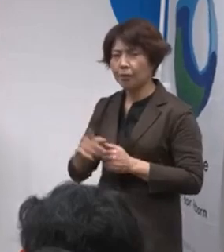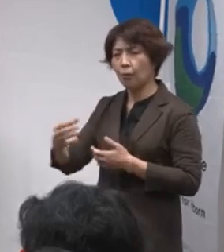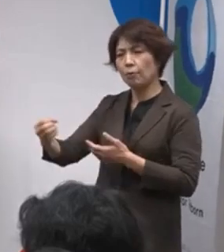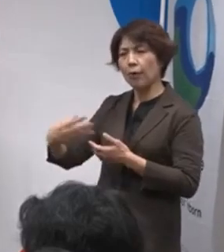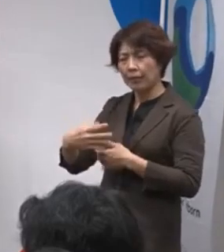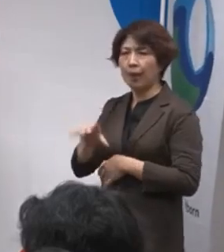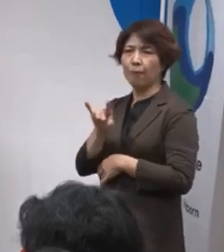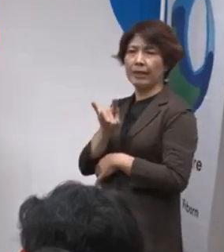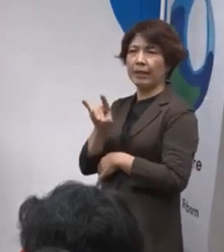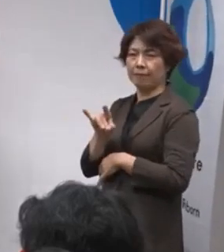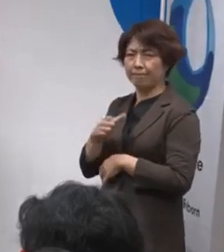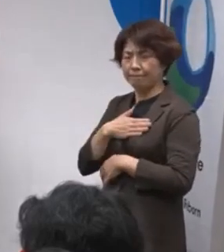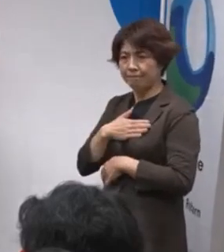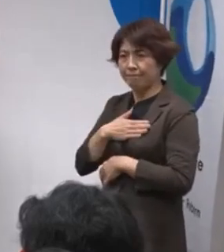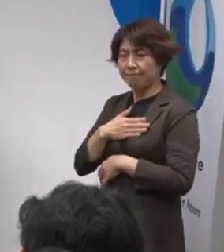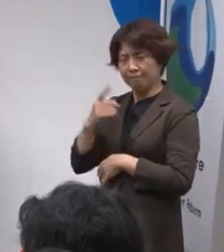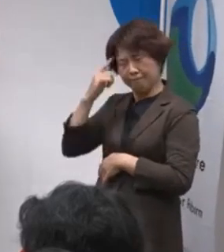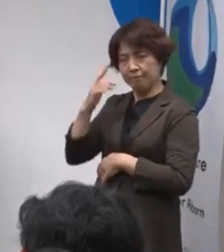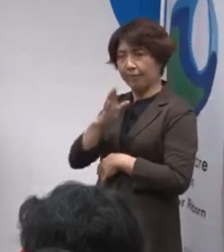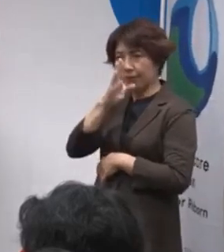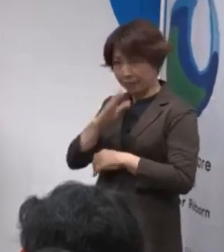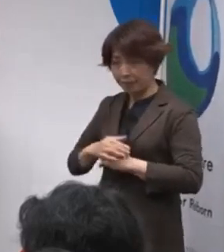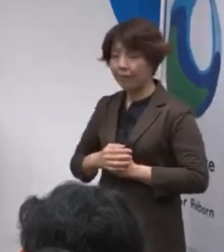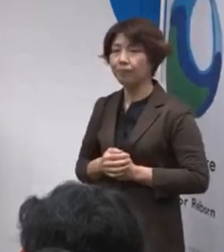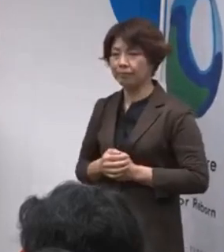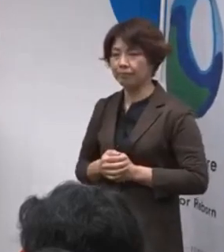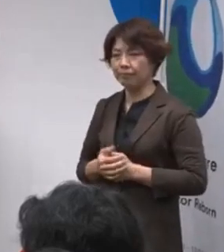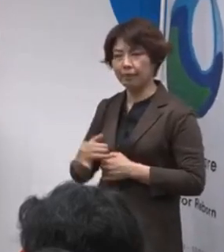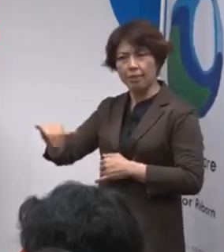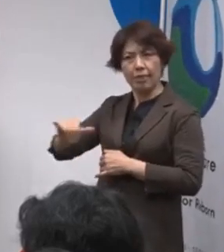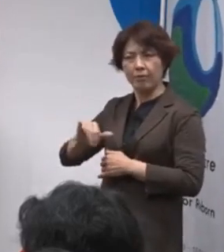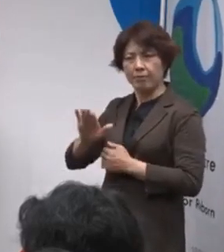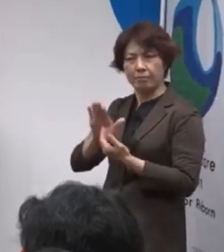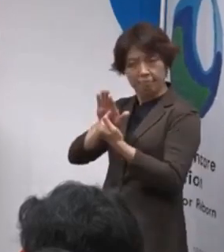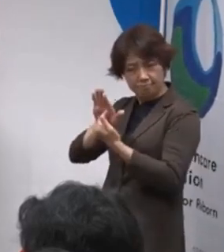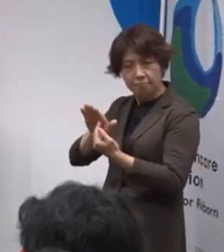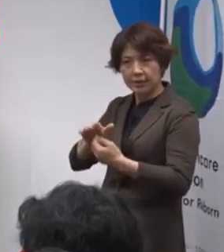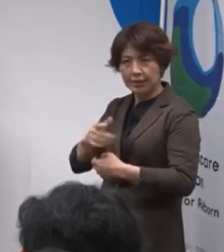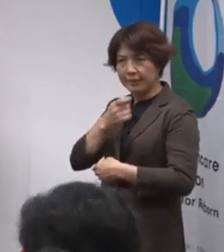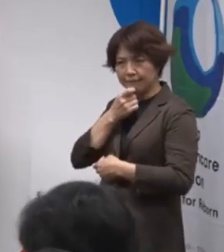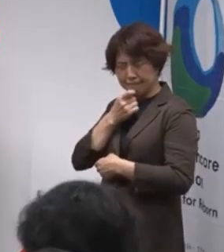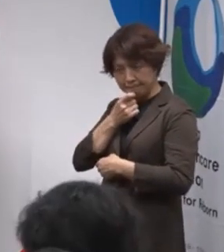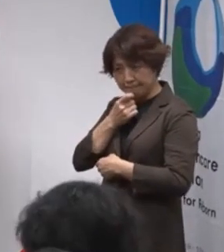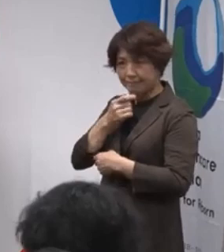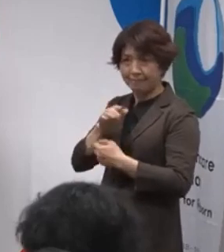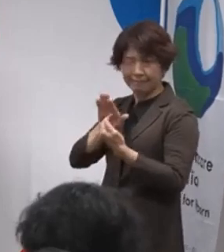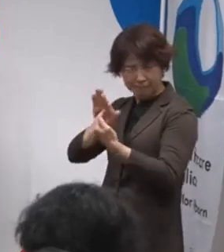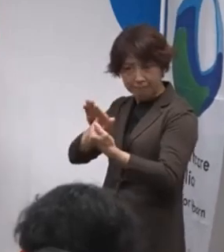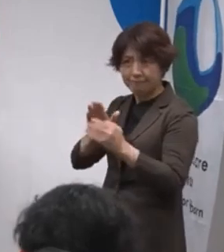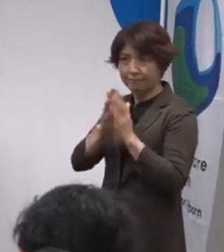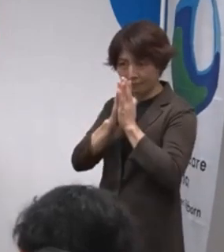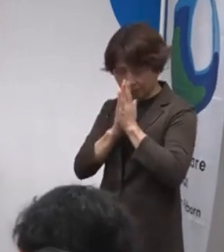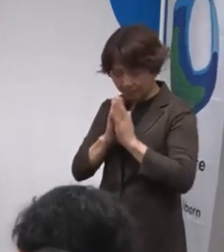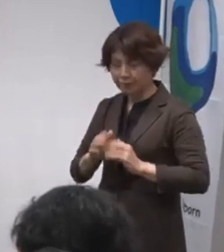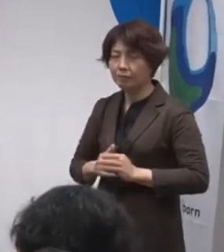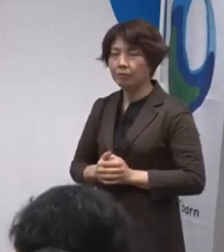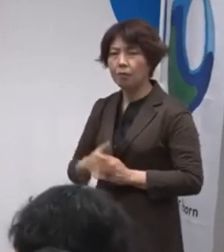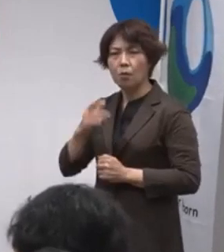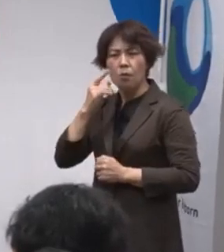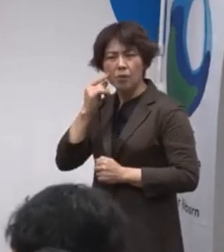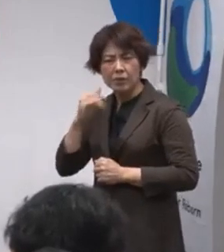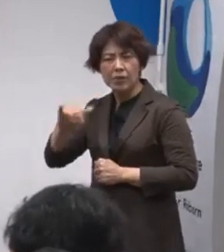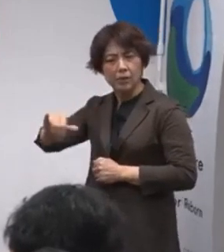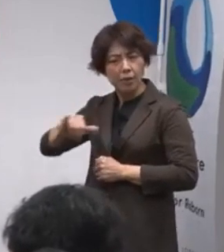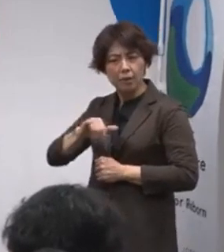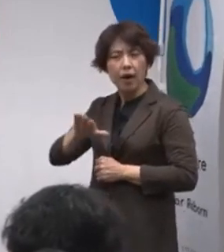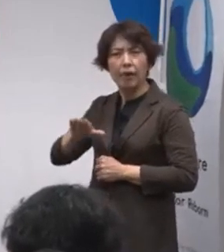です。その電話がかかってきても信用しない。これは非常に注意をしてください。そしてもしそういった電話があ